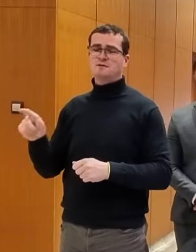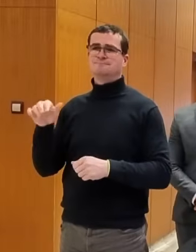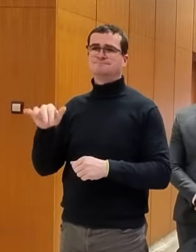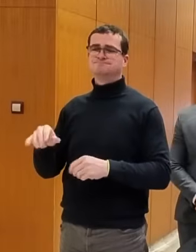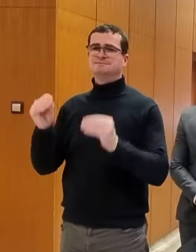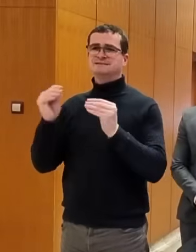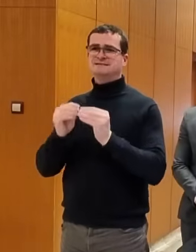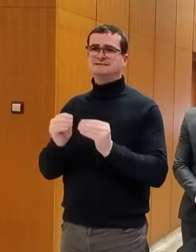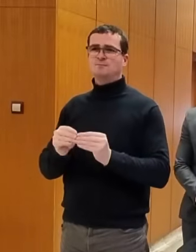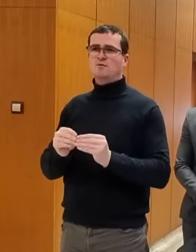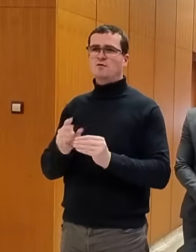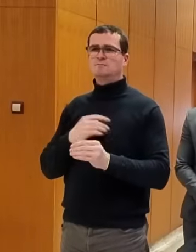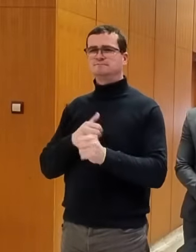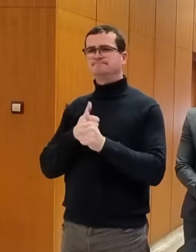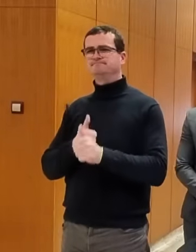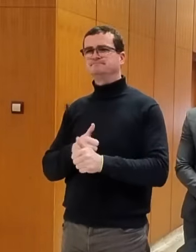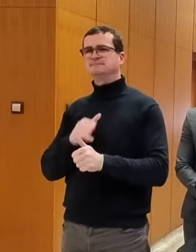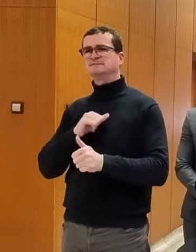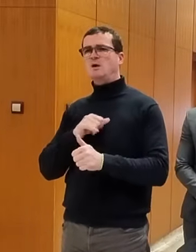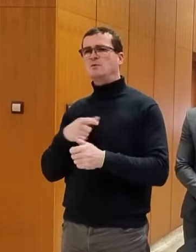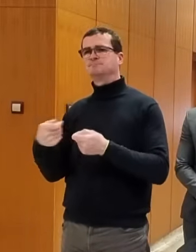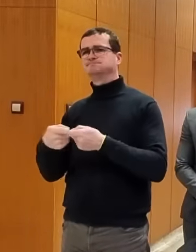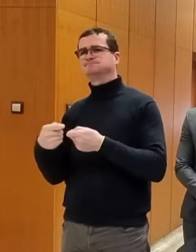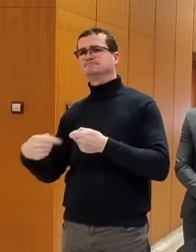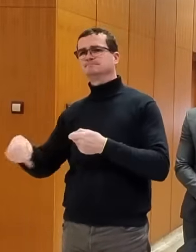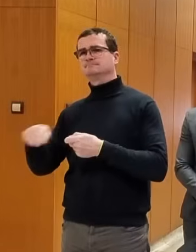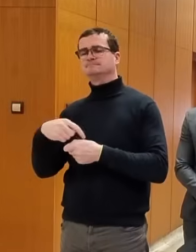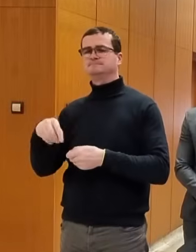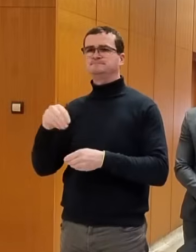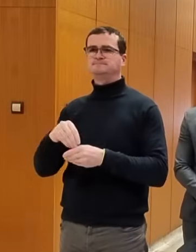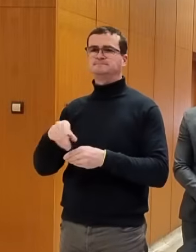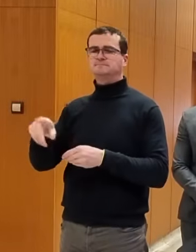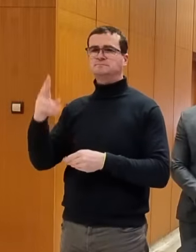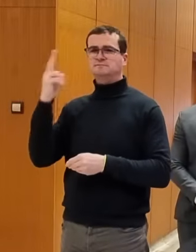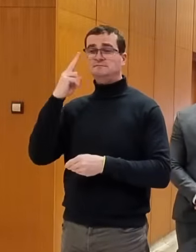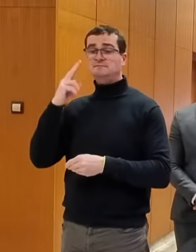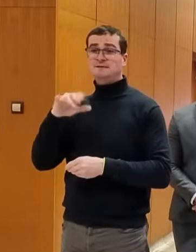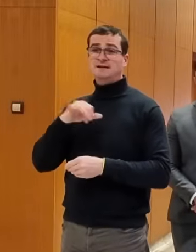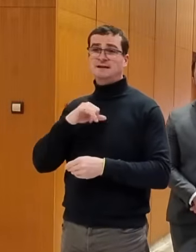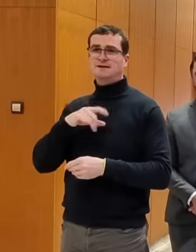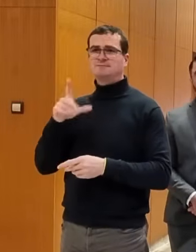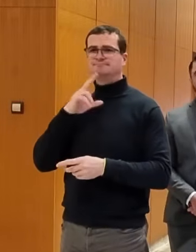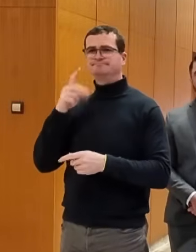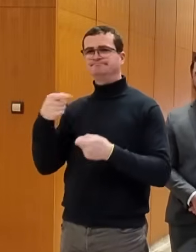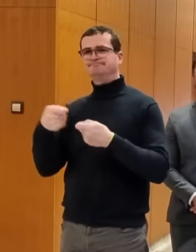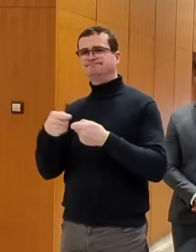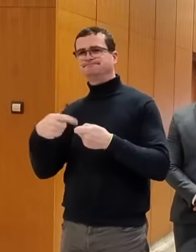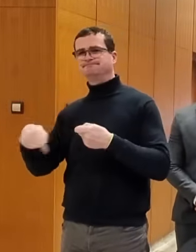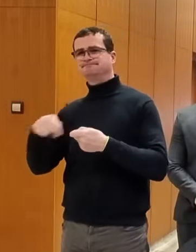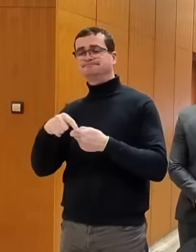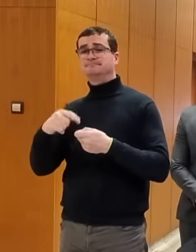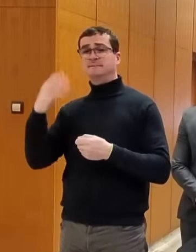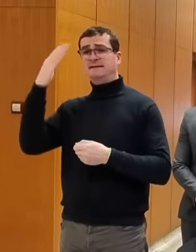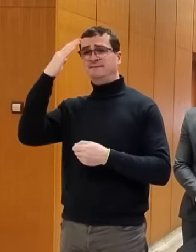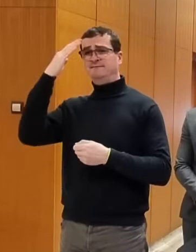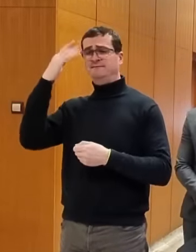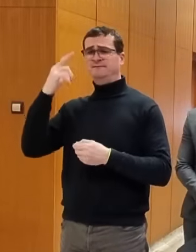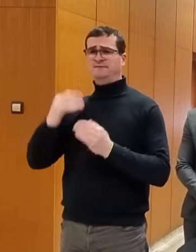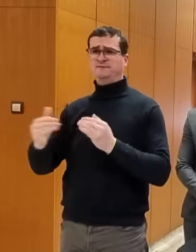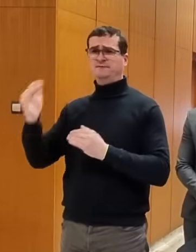stal systémovo zaujatým. Systémová zaujatosť je právny pojem, ktorý znamená, že ak je zaujatý vrcholný